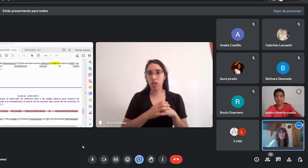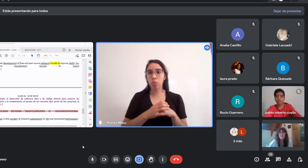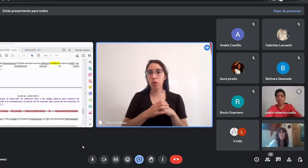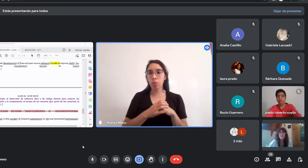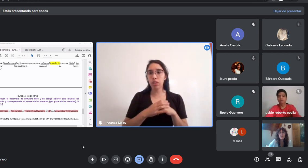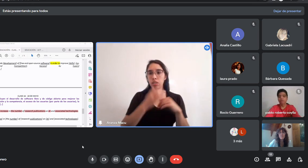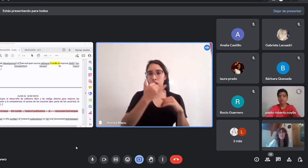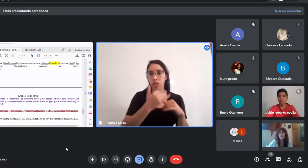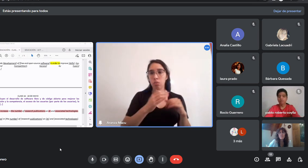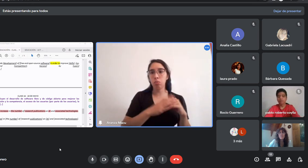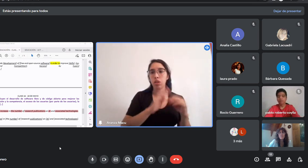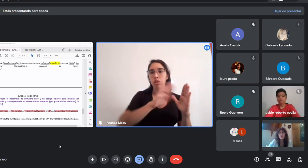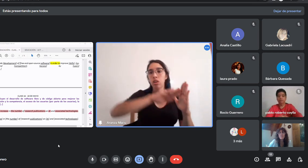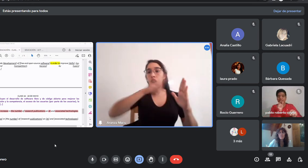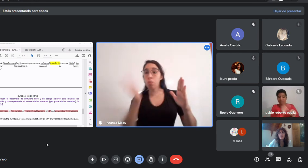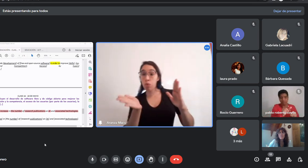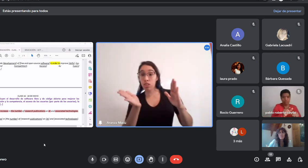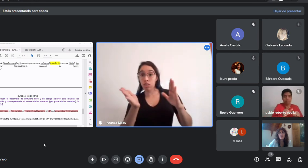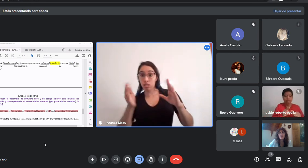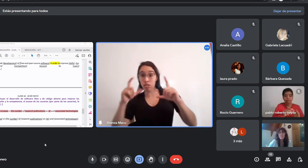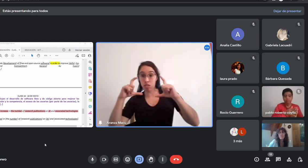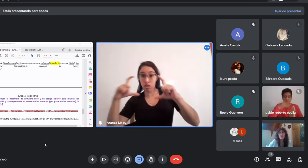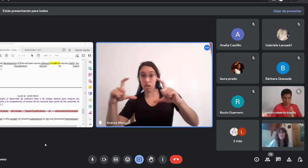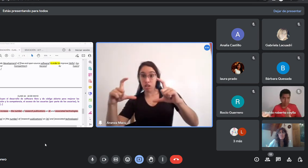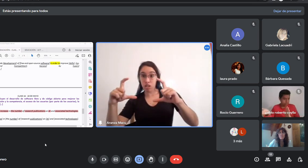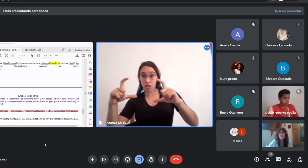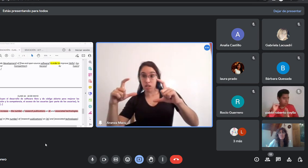Sí, la primera parte es A, bien.